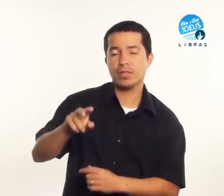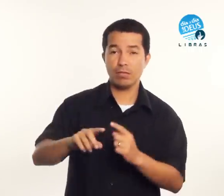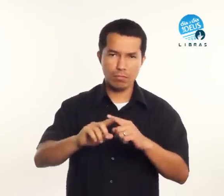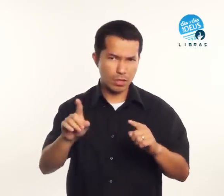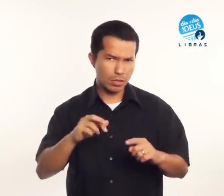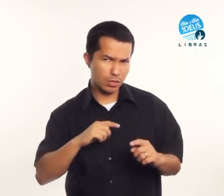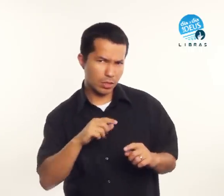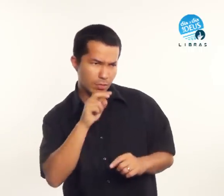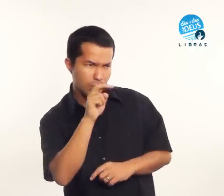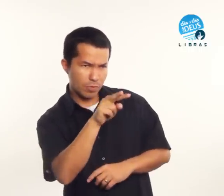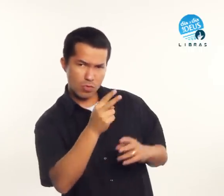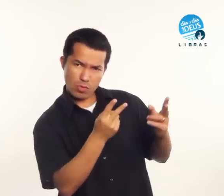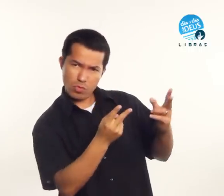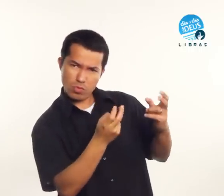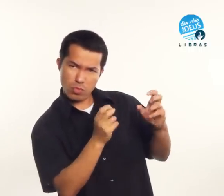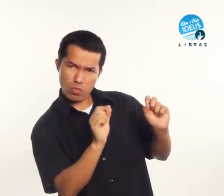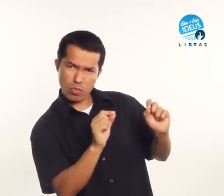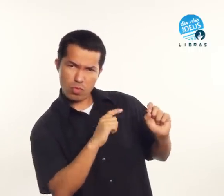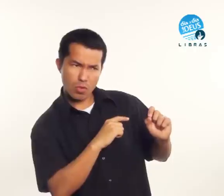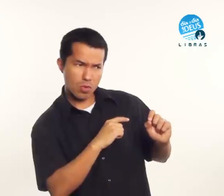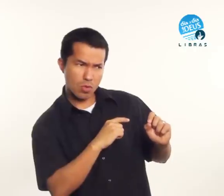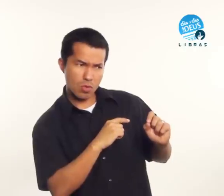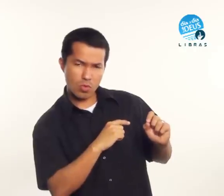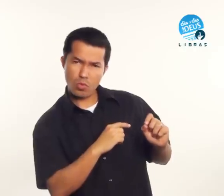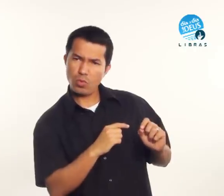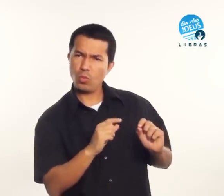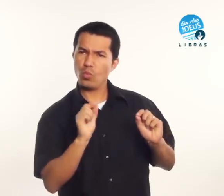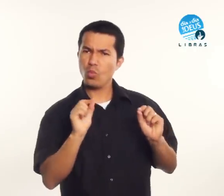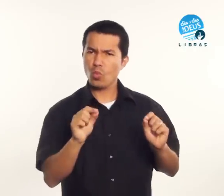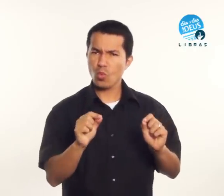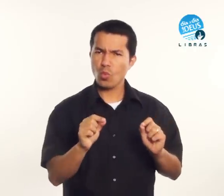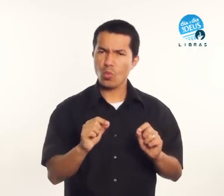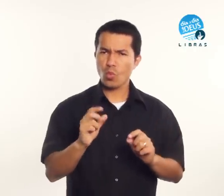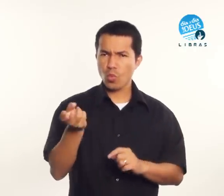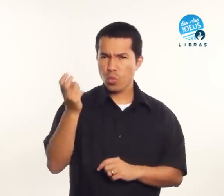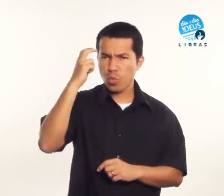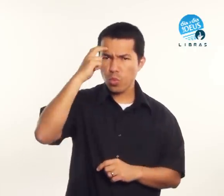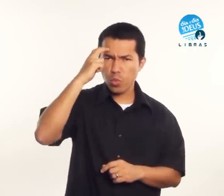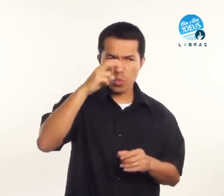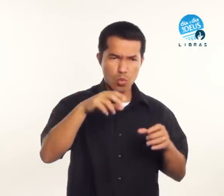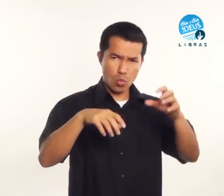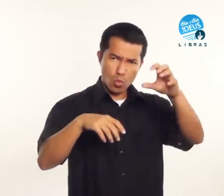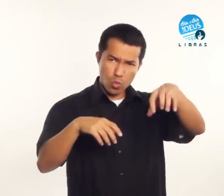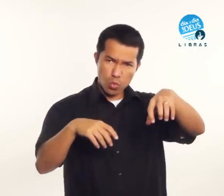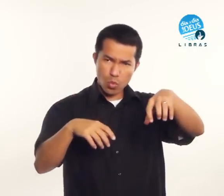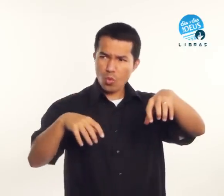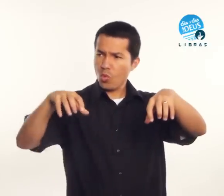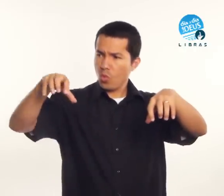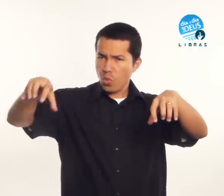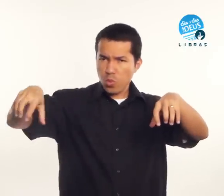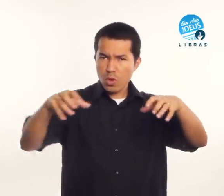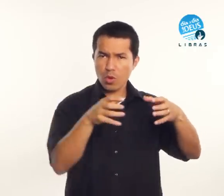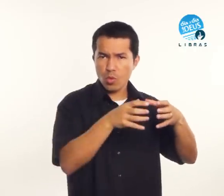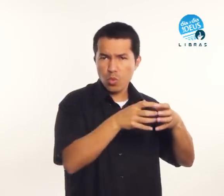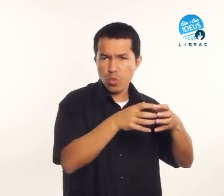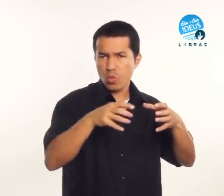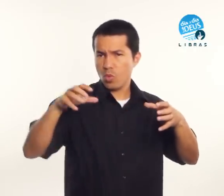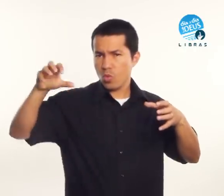outra realidade. Quando uma tribo fazia uma paz verdadeira, que não era uma